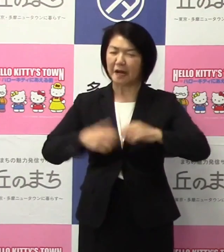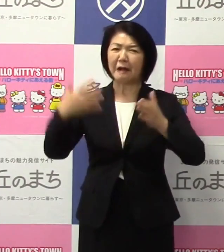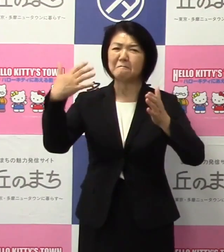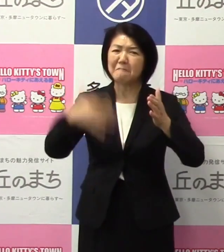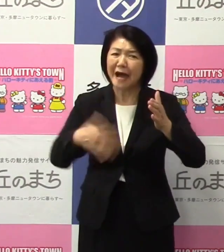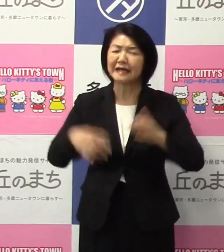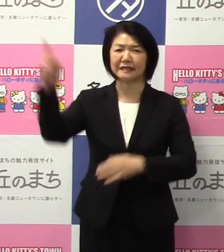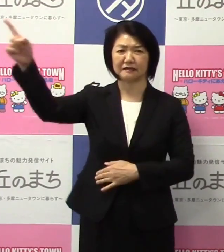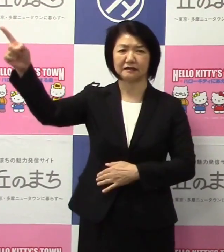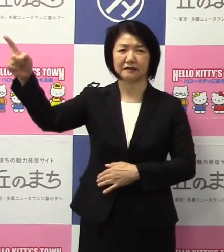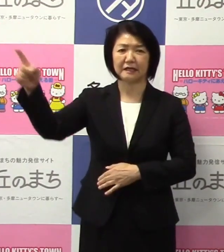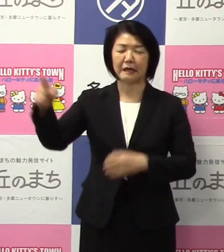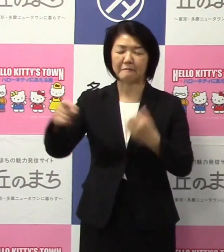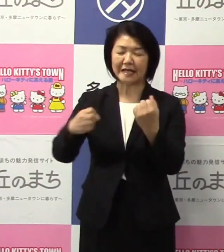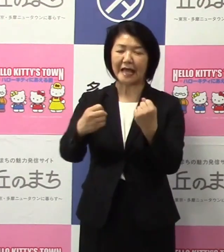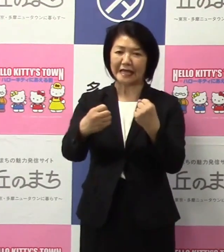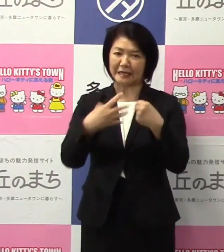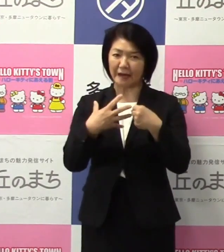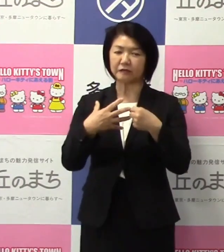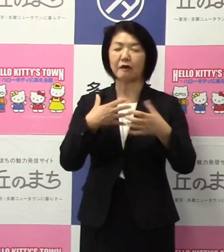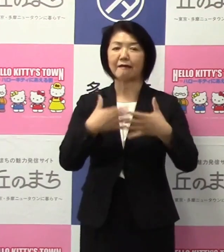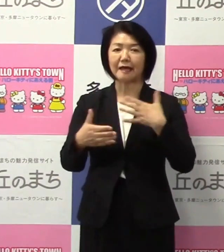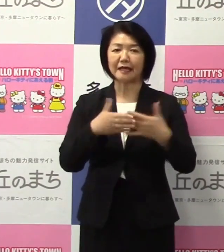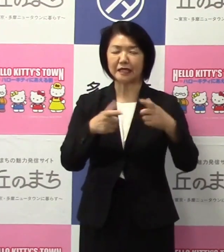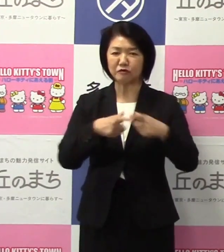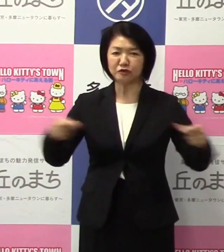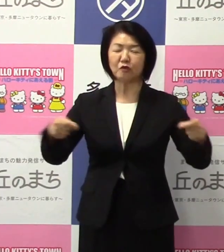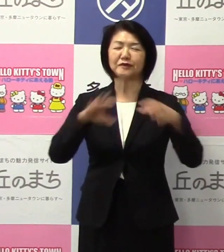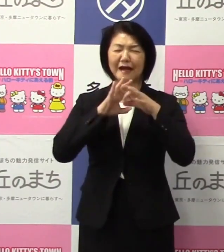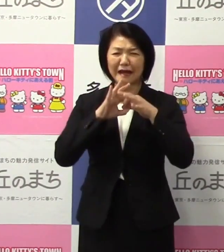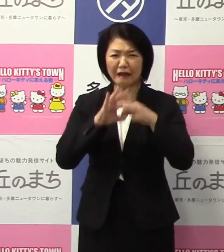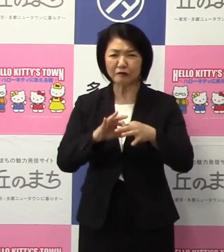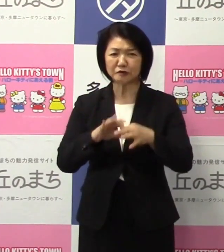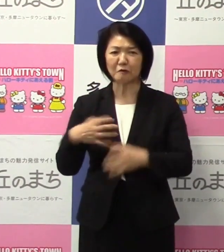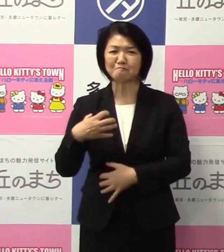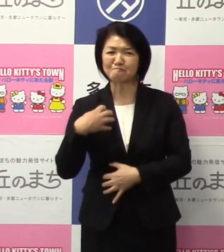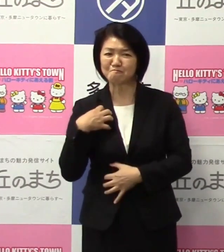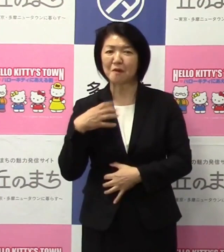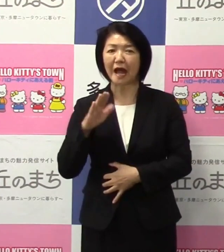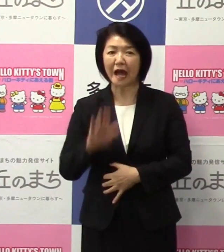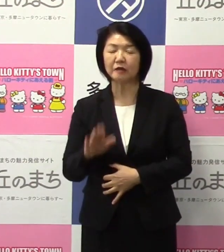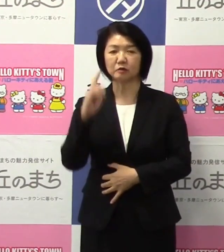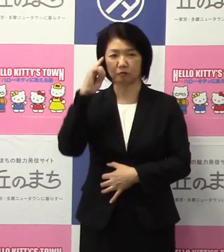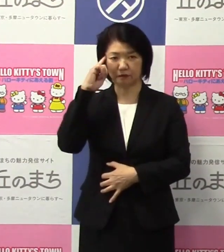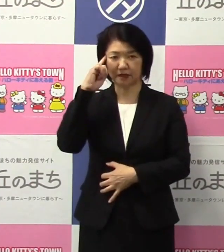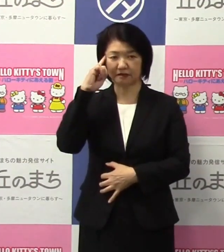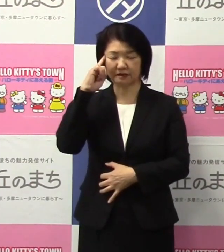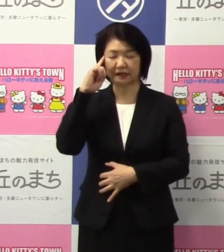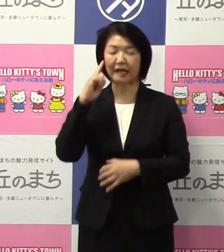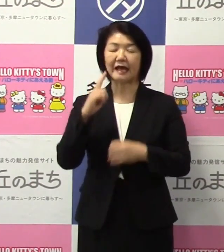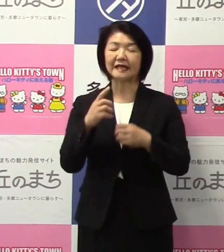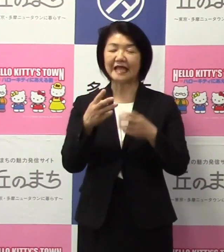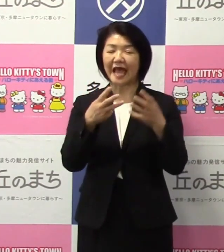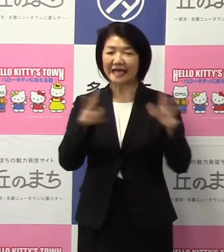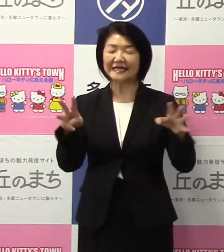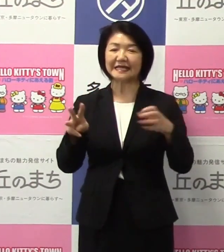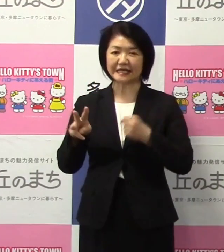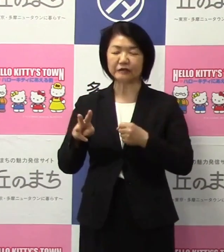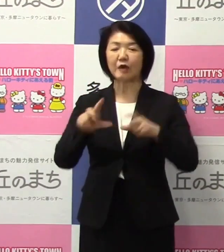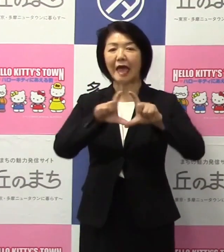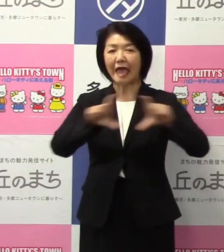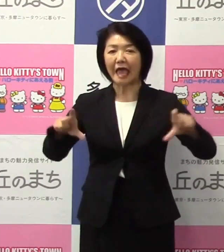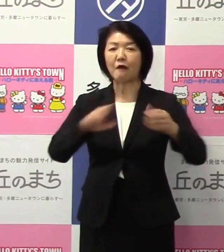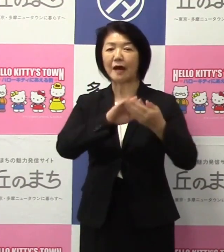核なき世界へ向け声を上げる責務があると思います。非核平和都市宣言を行った多摩市